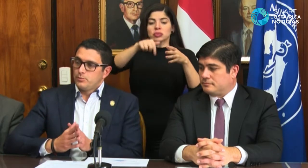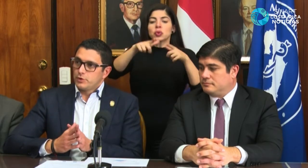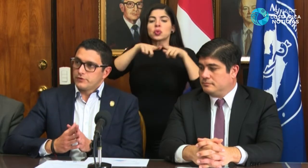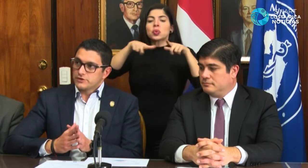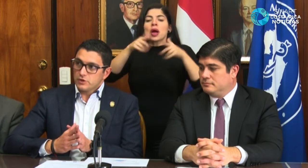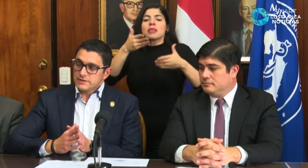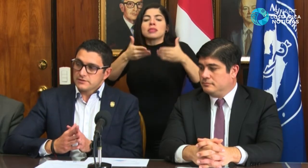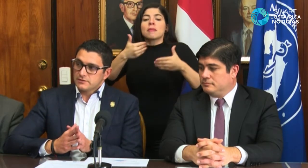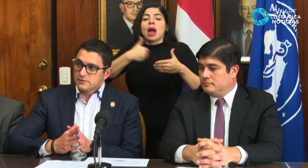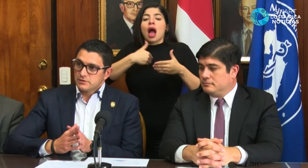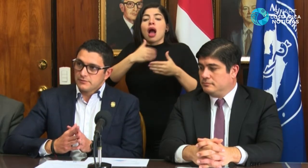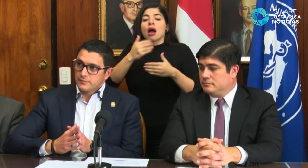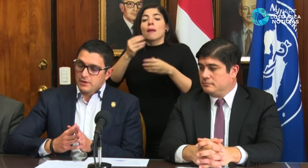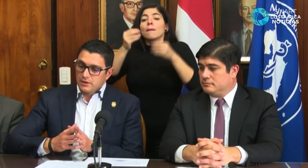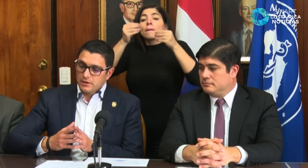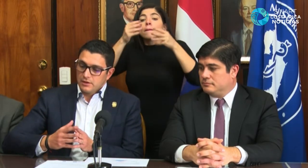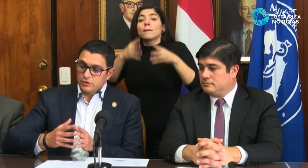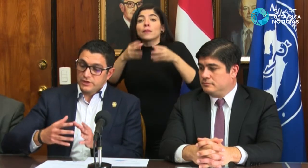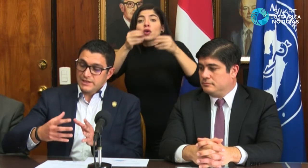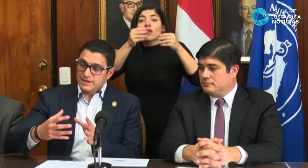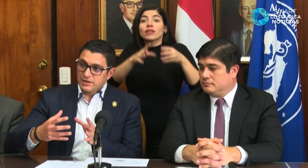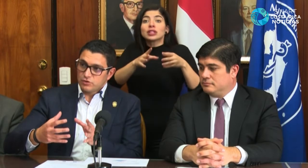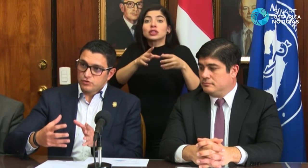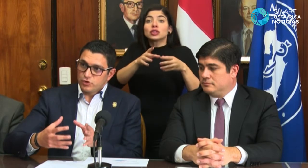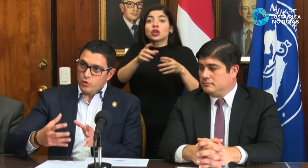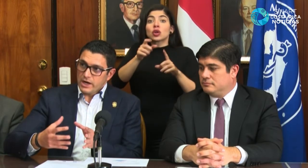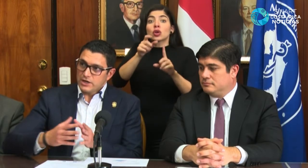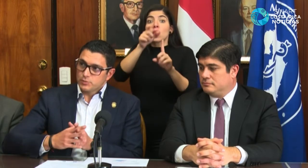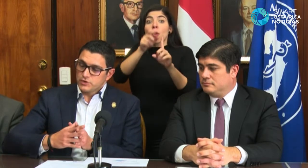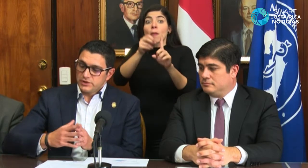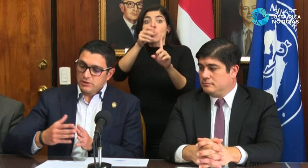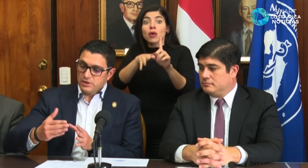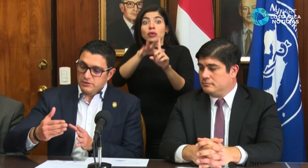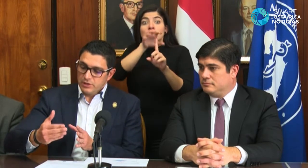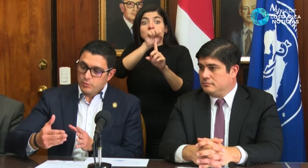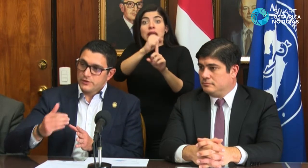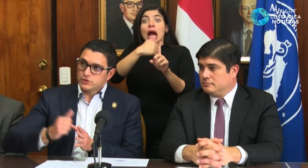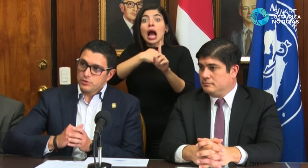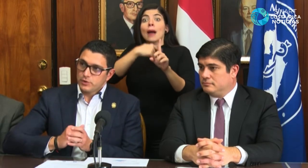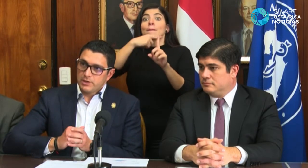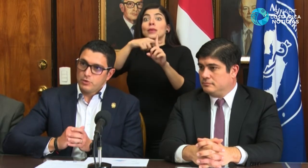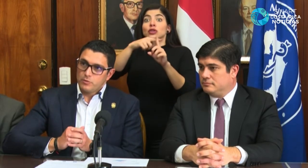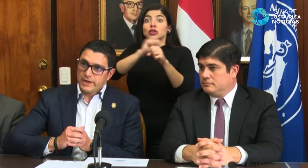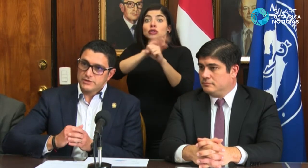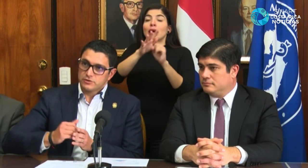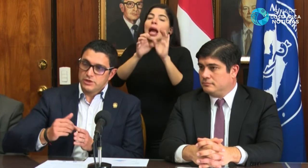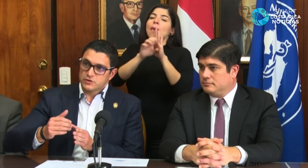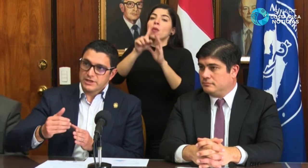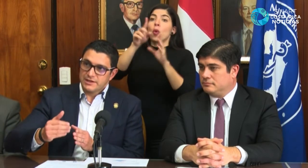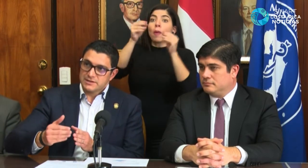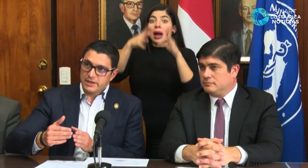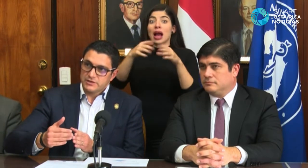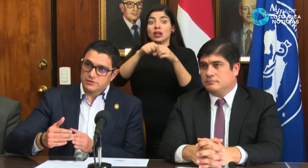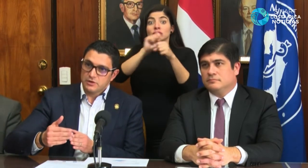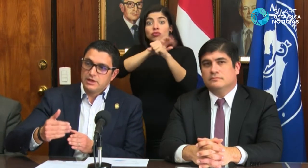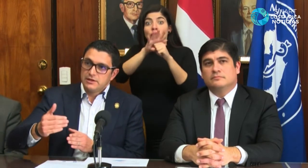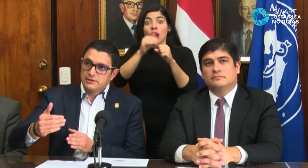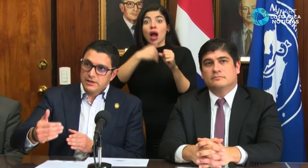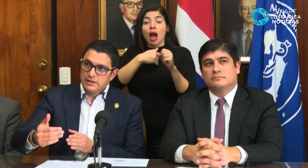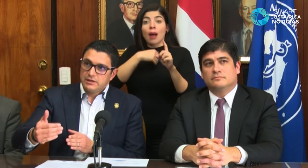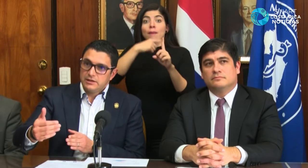ejemplo, profesores donde ya se encontró un caso positivo en un profesor, por ejemplo, en un maestro, y resulta que ese